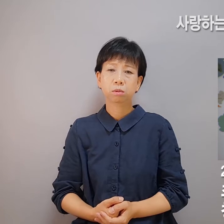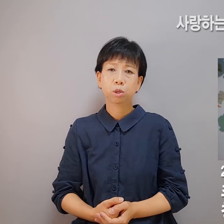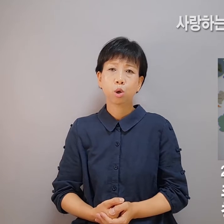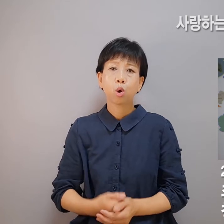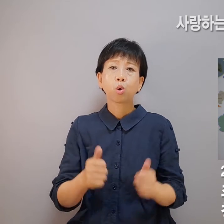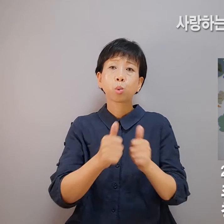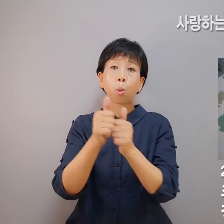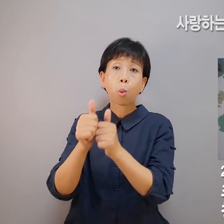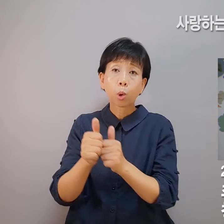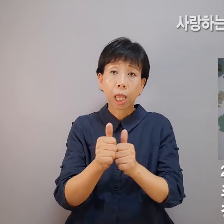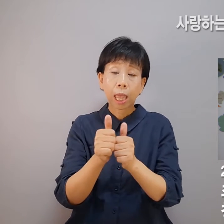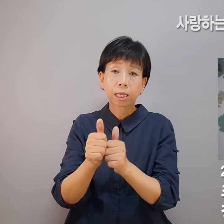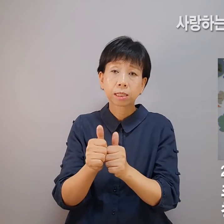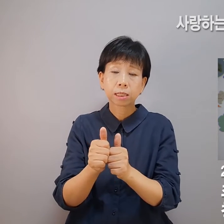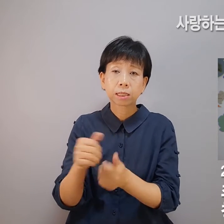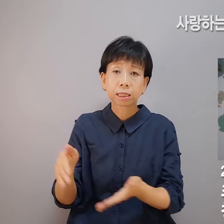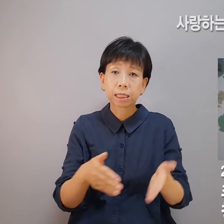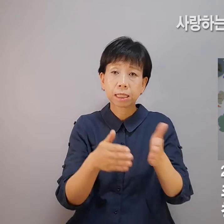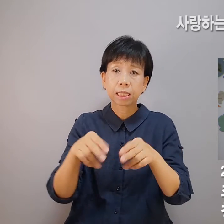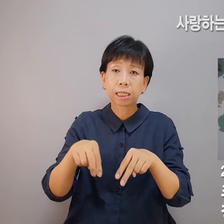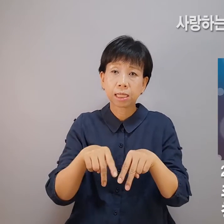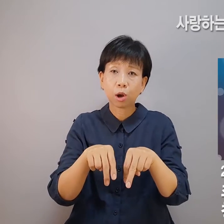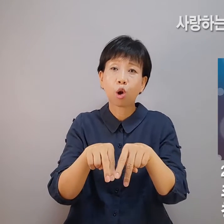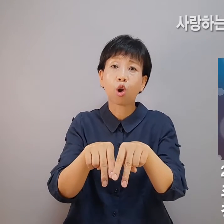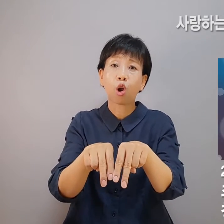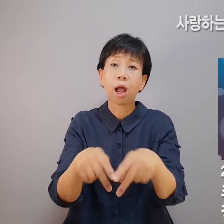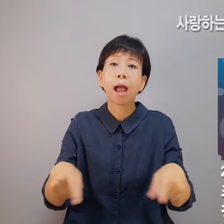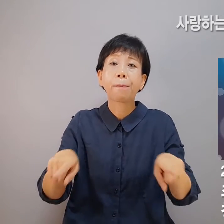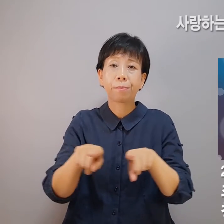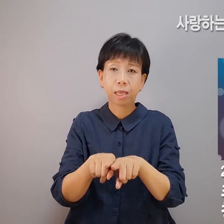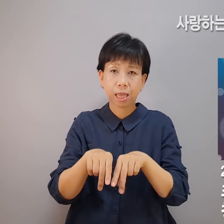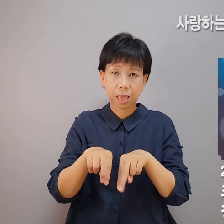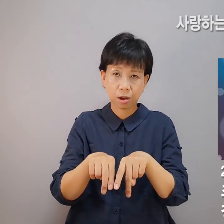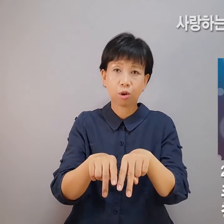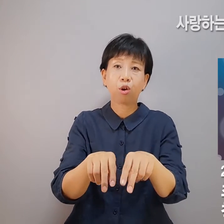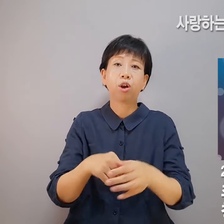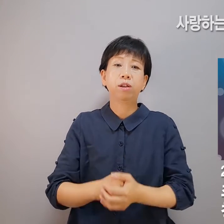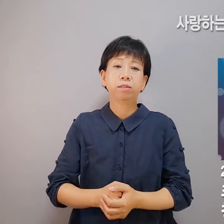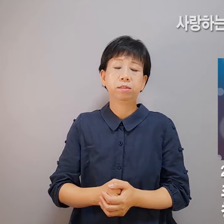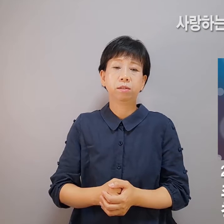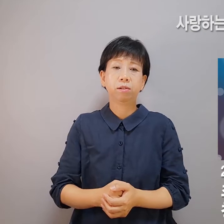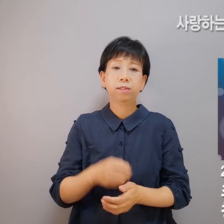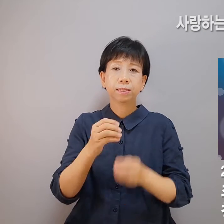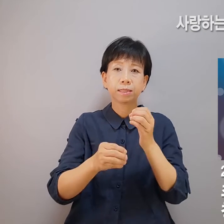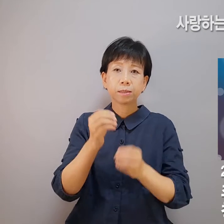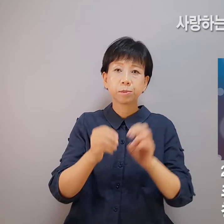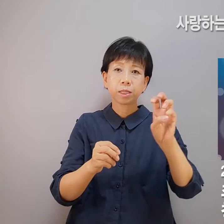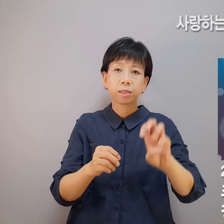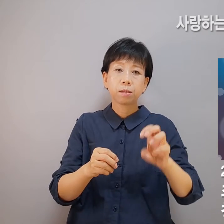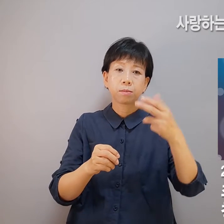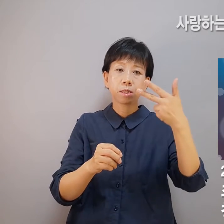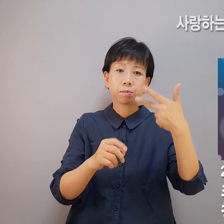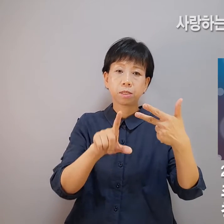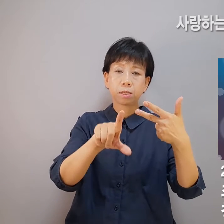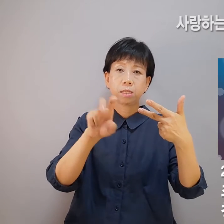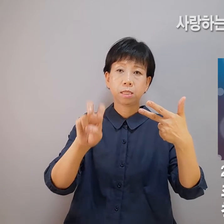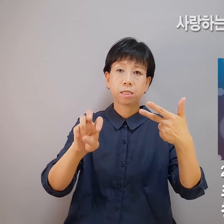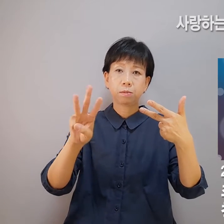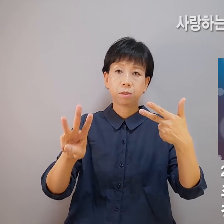동행은요, 길을 함께 걷는 거예요. 시편 37편 23절의 말씀이 이렇게 나오네요. 같이요. 여호와께서 사람의